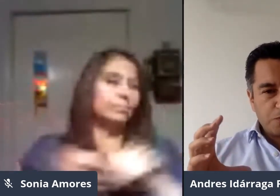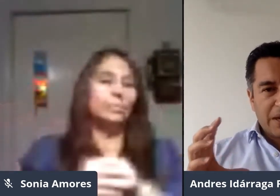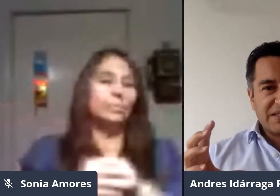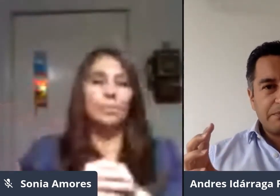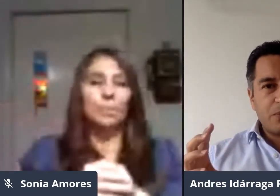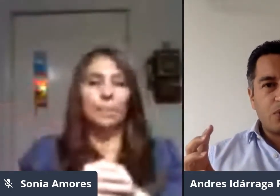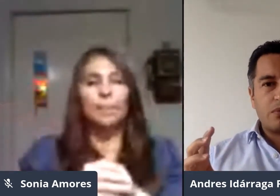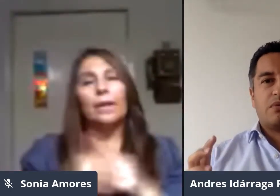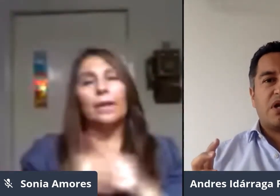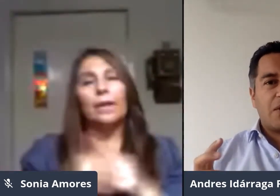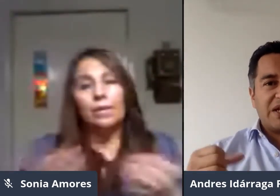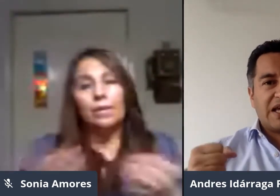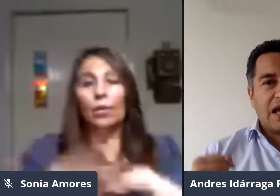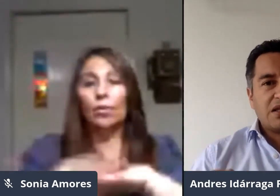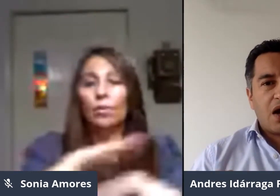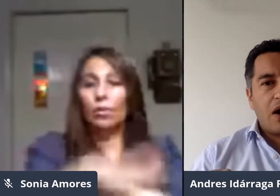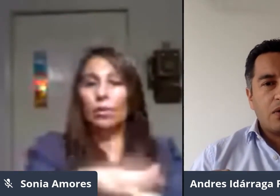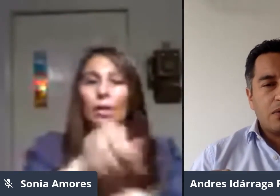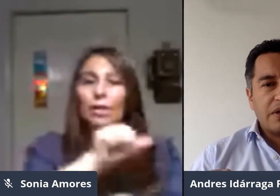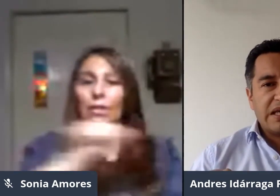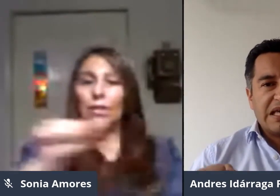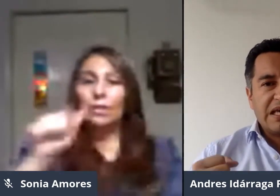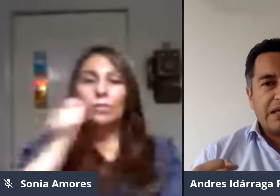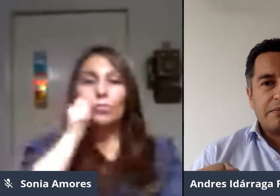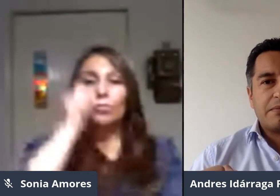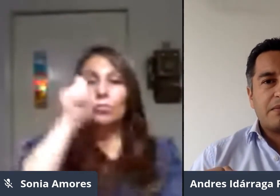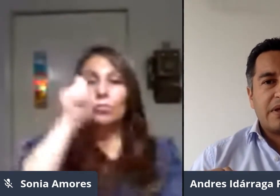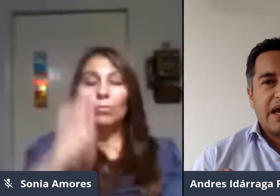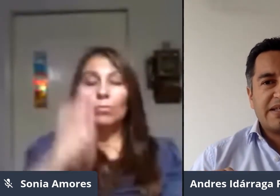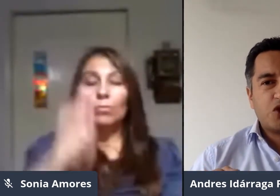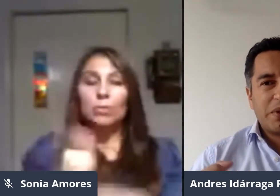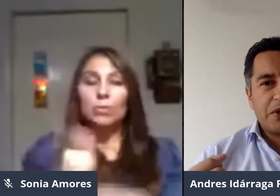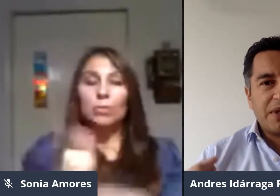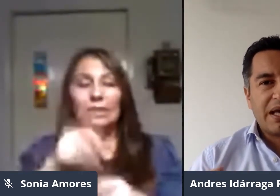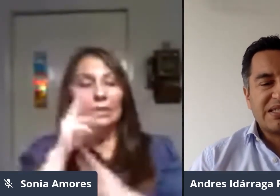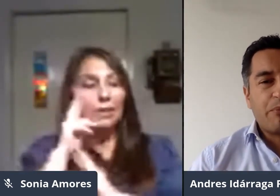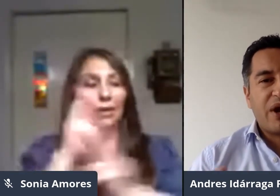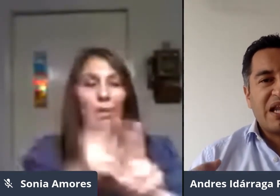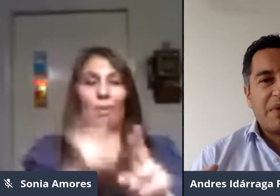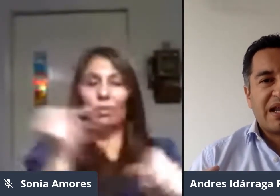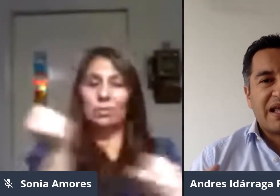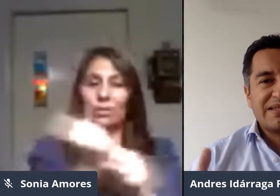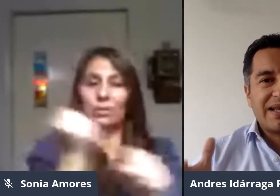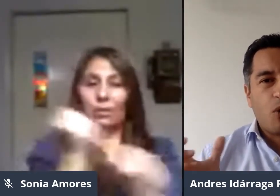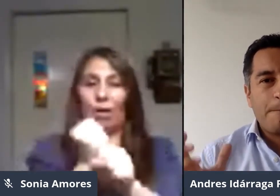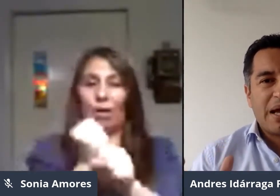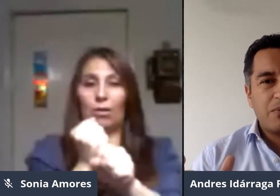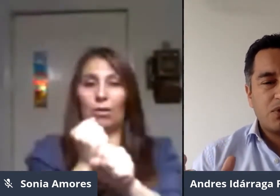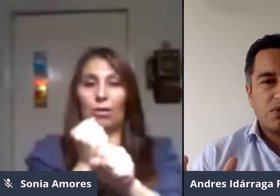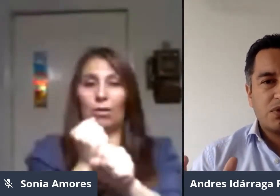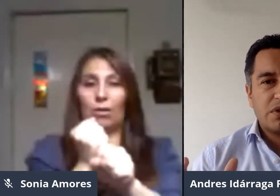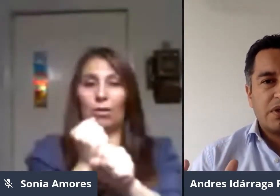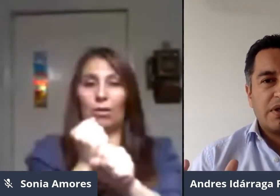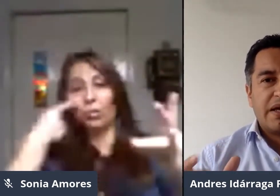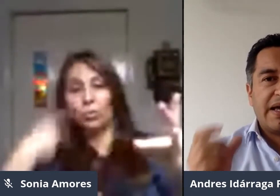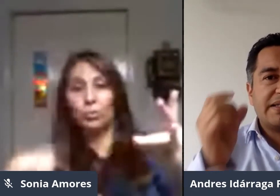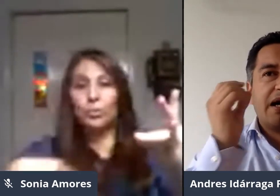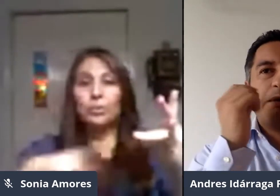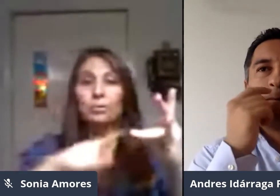derechos humanos pasan por reivindicar el trabajo y esas subjetividades que pueden emerger si rompemos